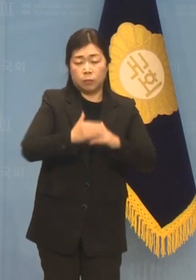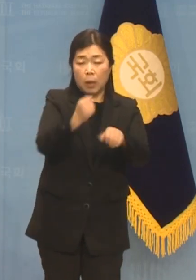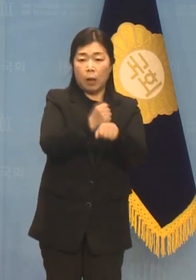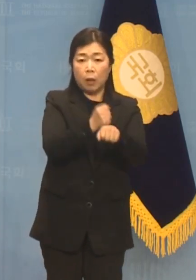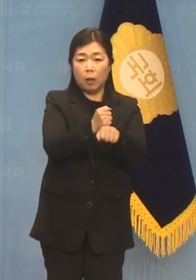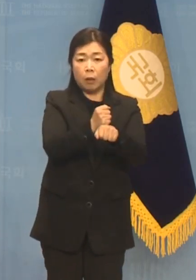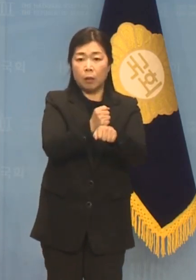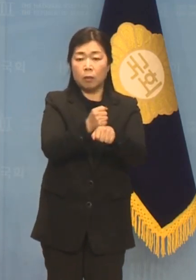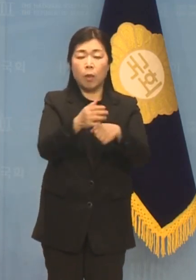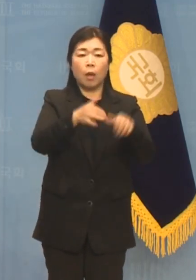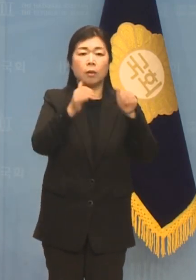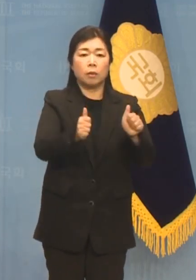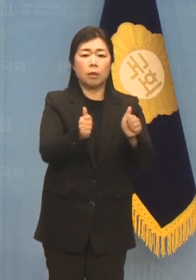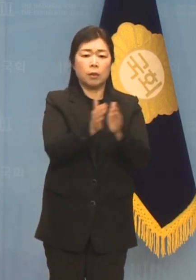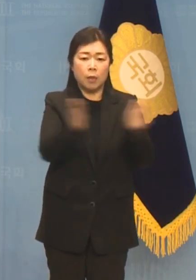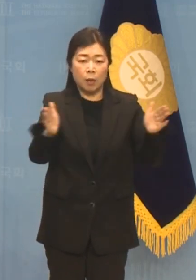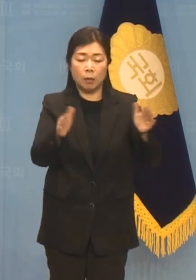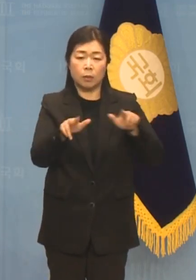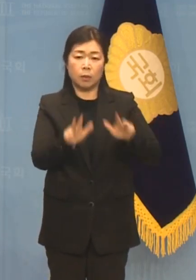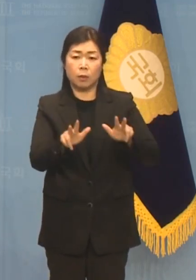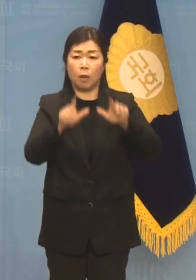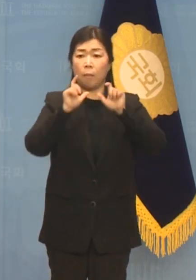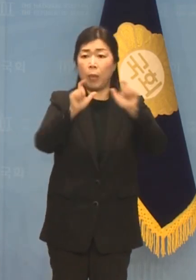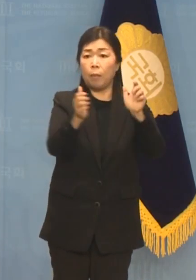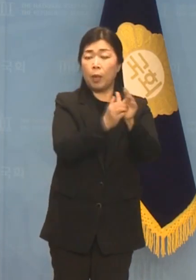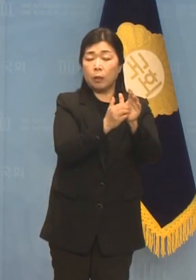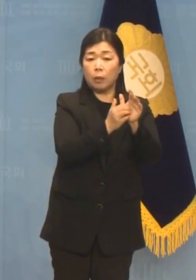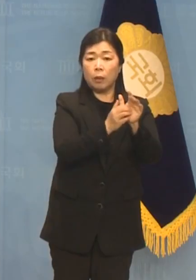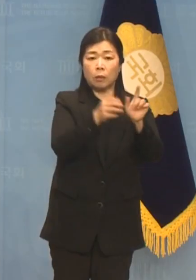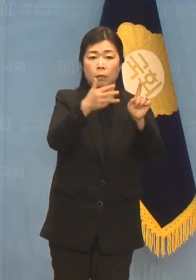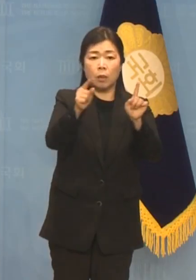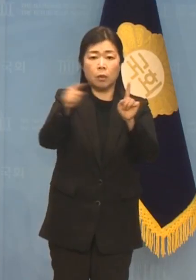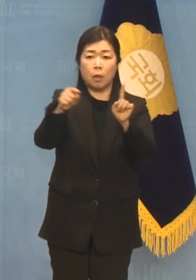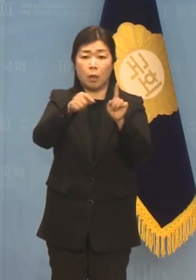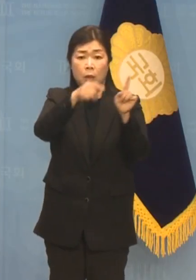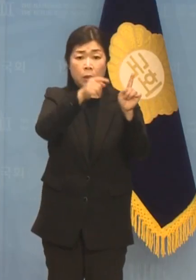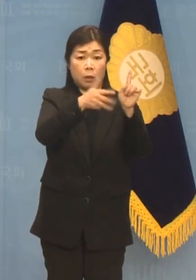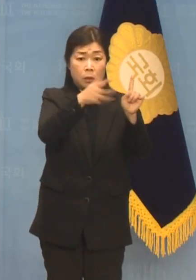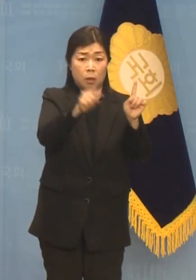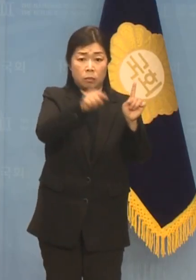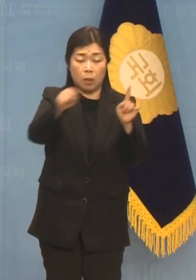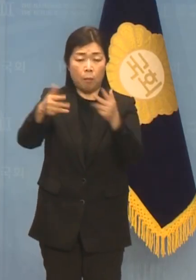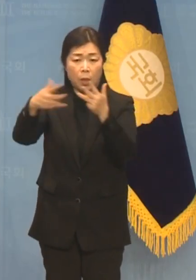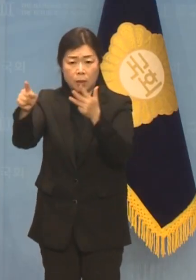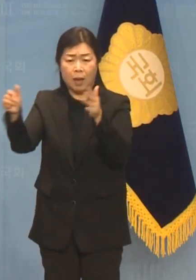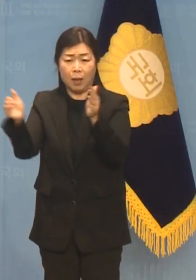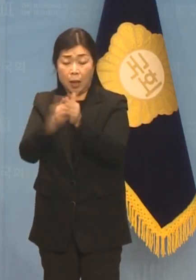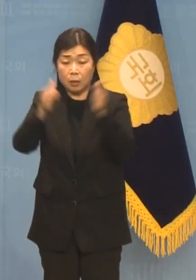쓰면서 공판기일을 시작했습니다. 8차에 걸친 변론기일을